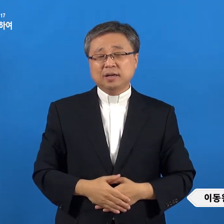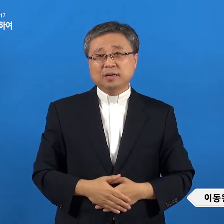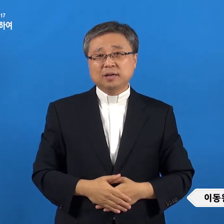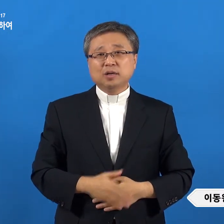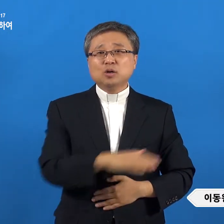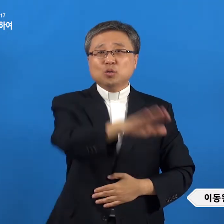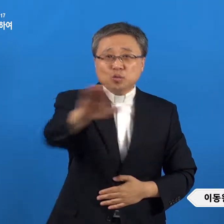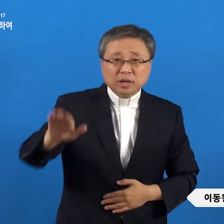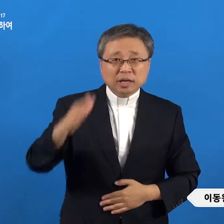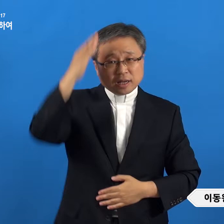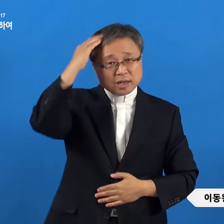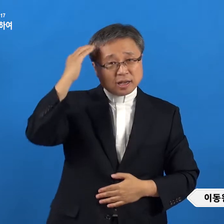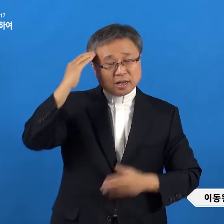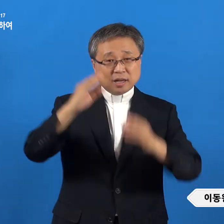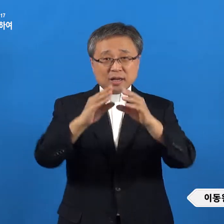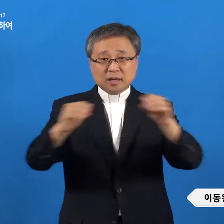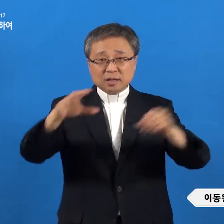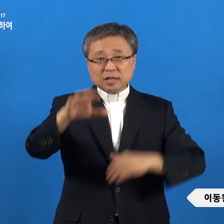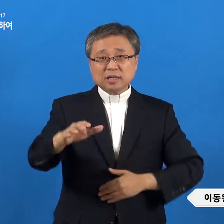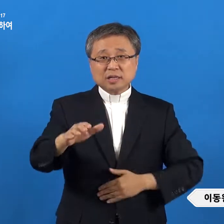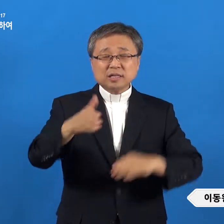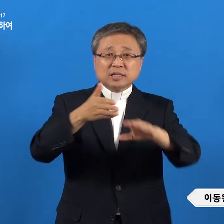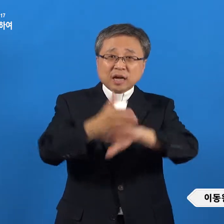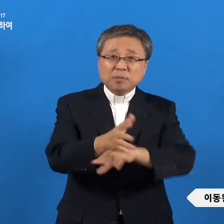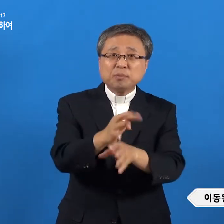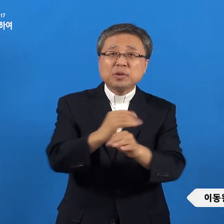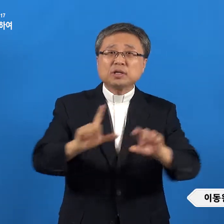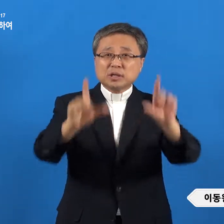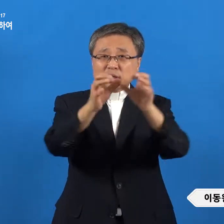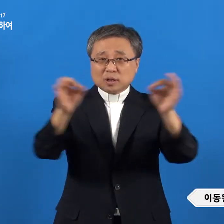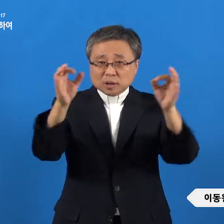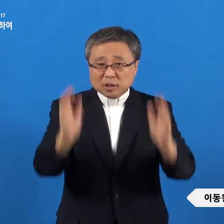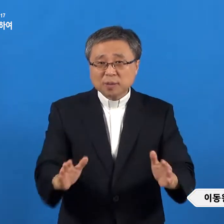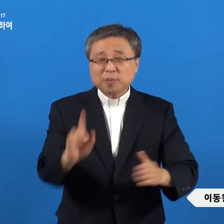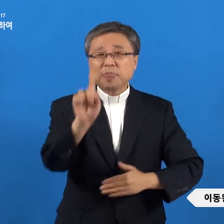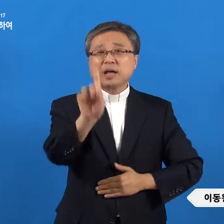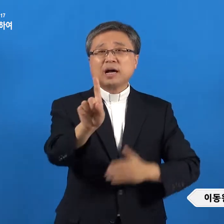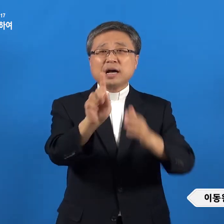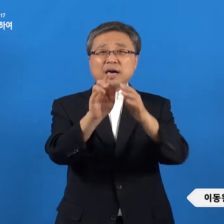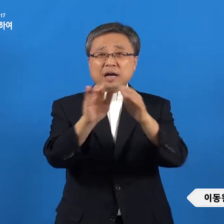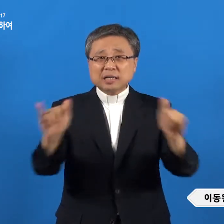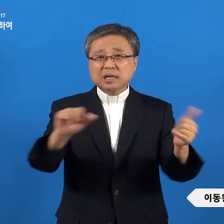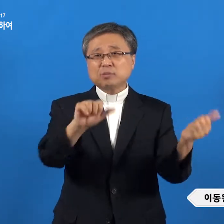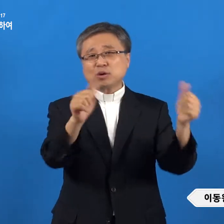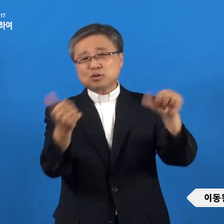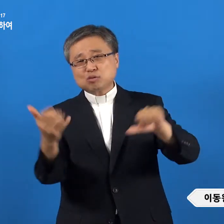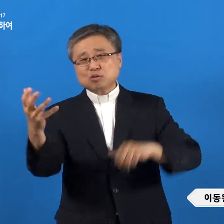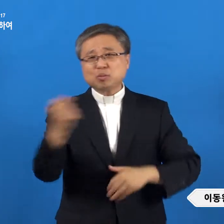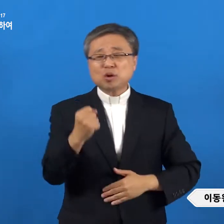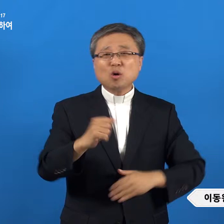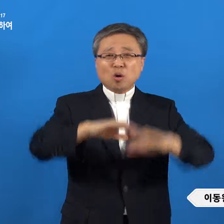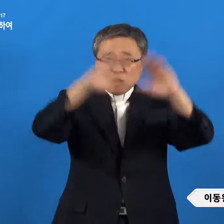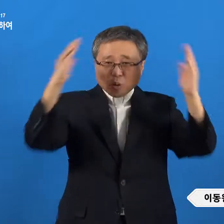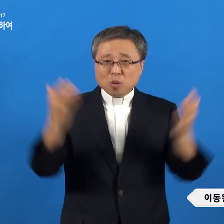우리 한국 땅에는 지나간 며칠 동안 한 사람의 죽음으로 온 나라가 애도하는